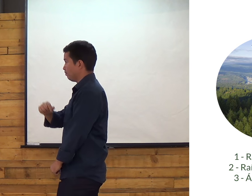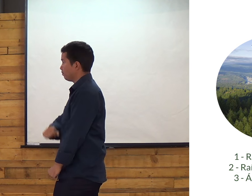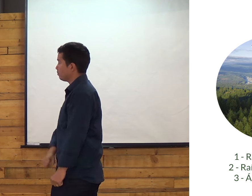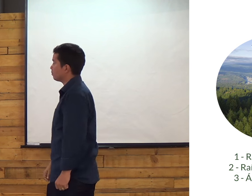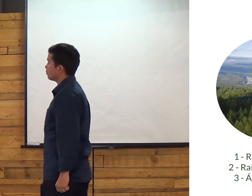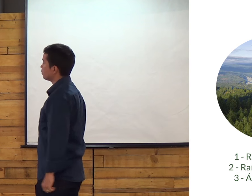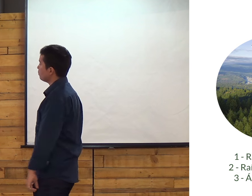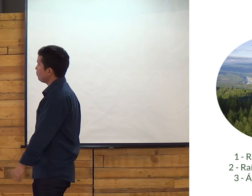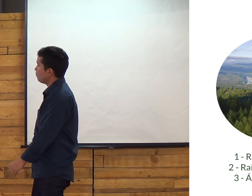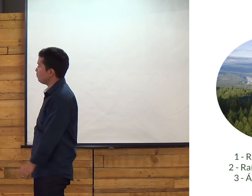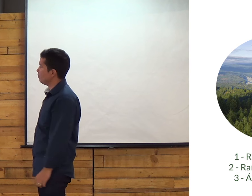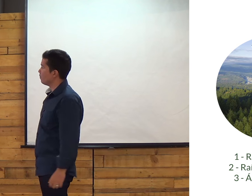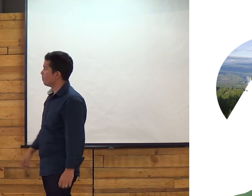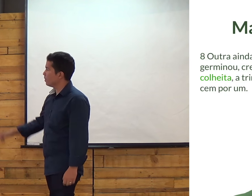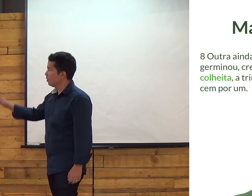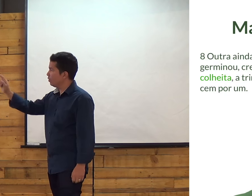Pode passar.